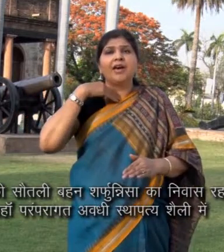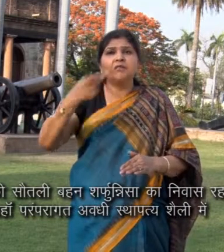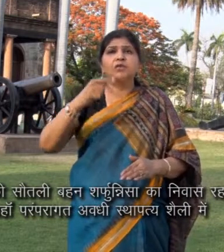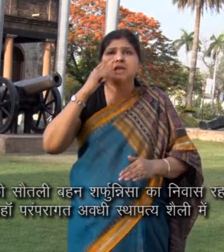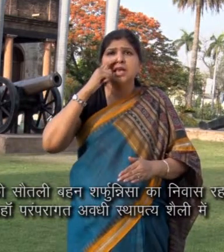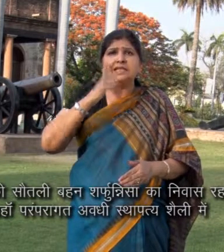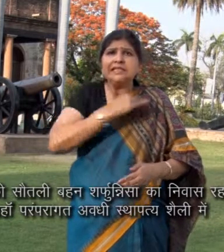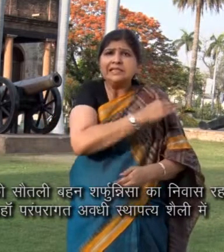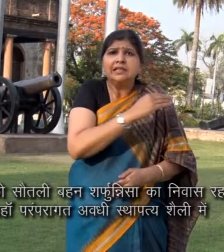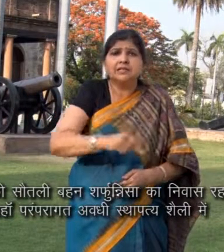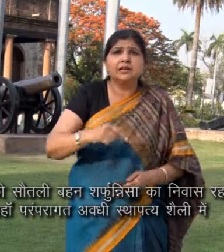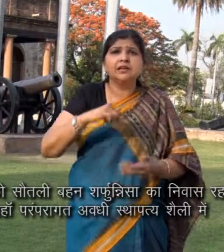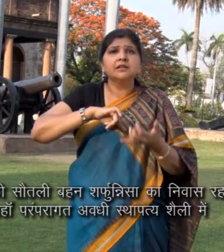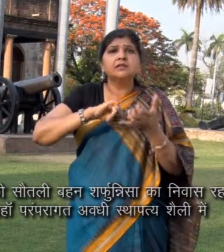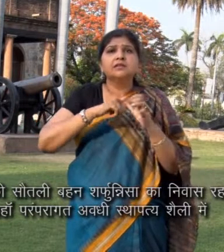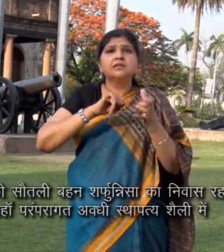बहन शरफुन्निसा का निवास रहा,